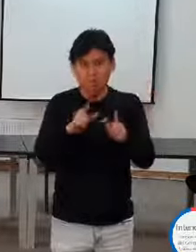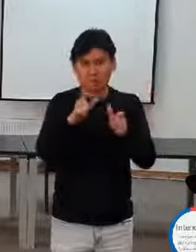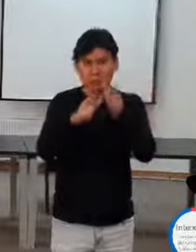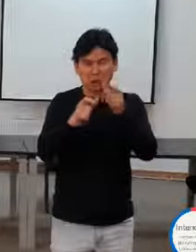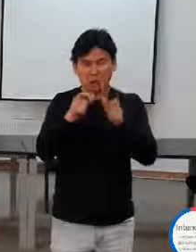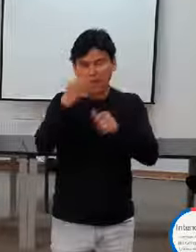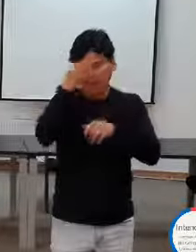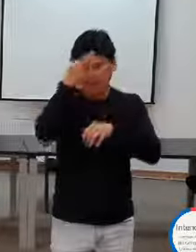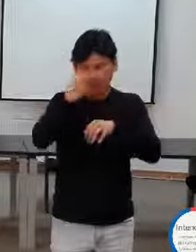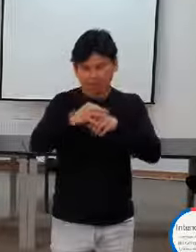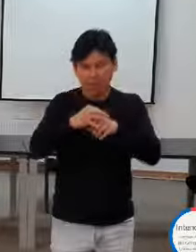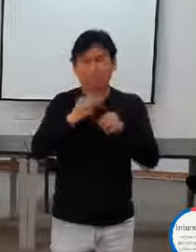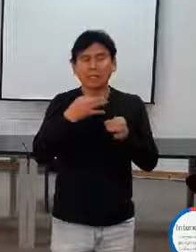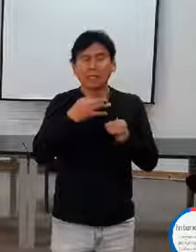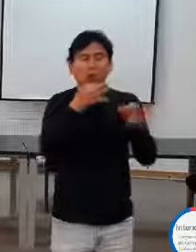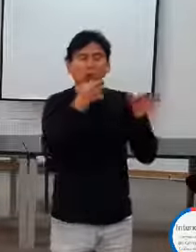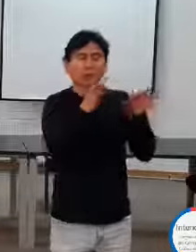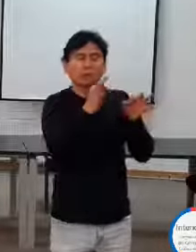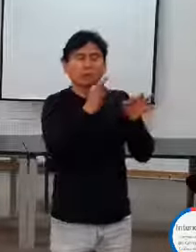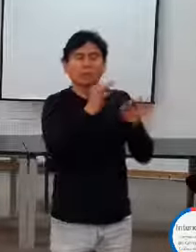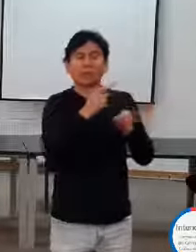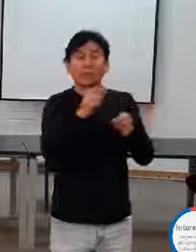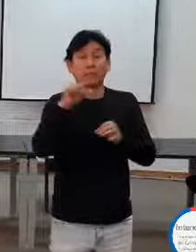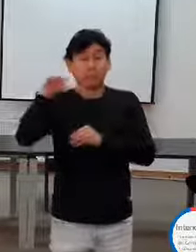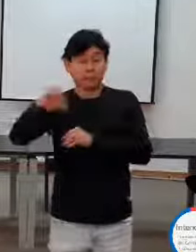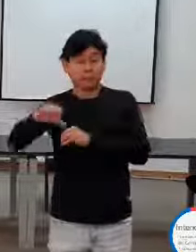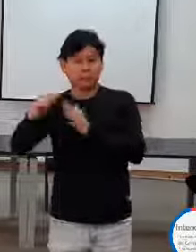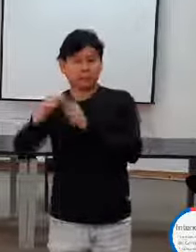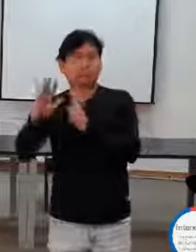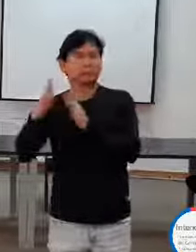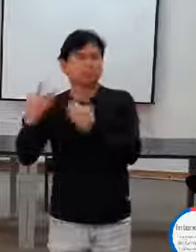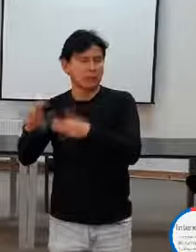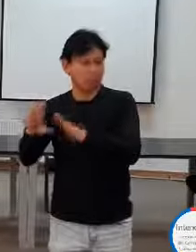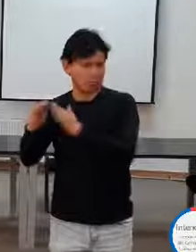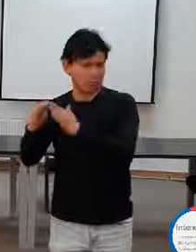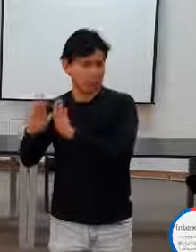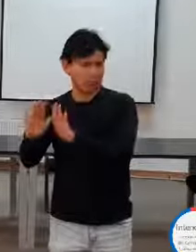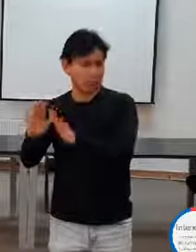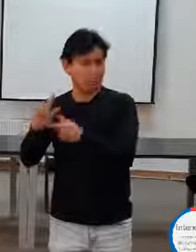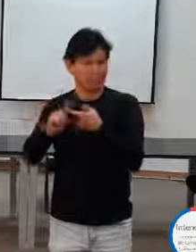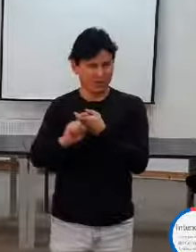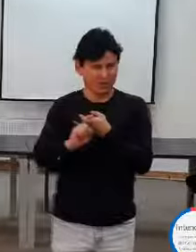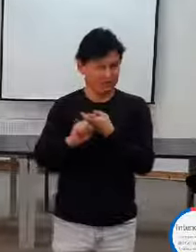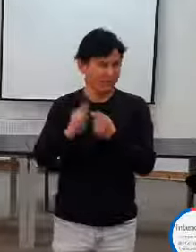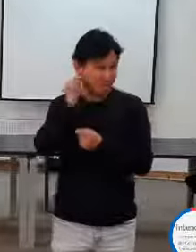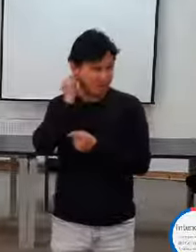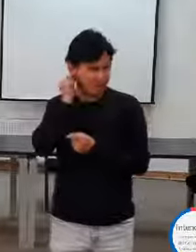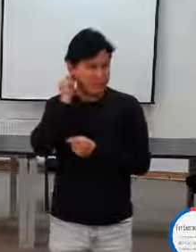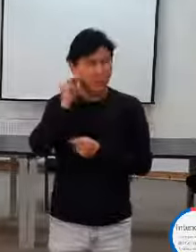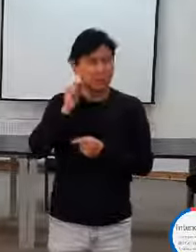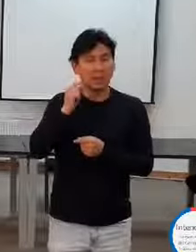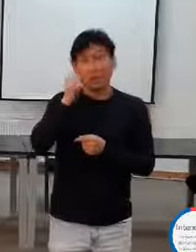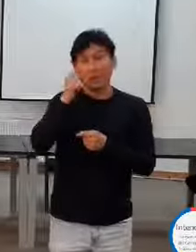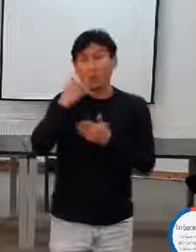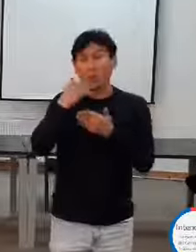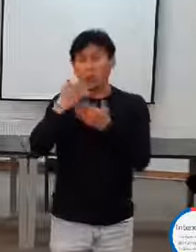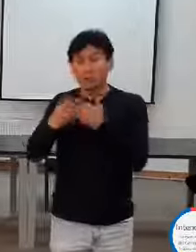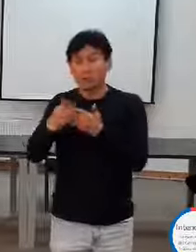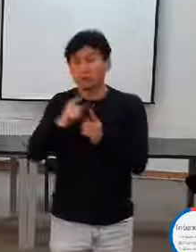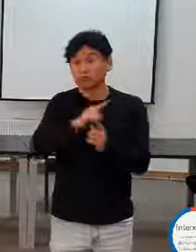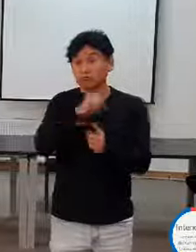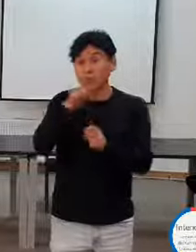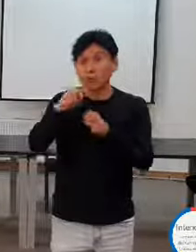la consejera, ella realizó su cuarentena preventiva. ¿Ya? Cuando fue informada que